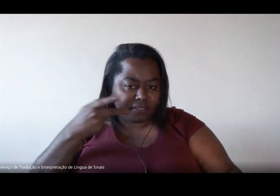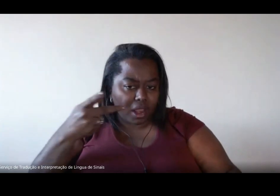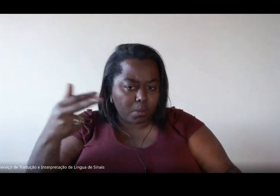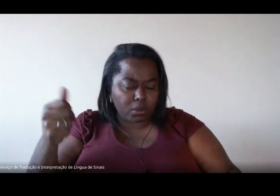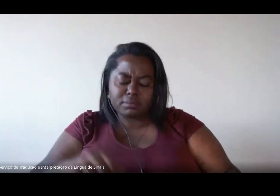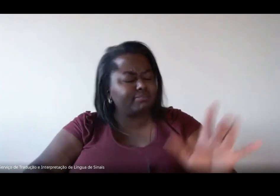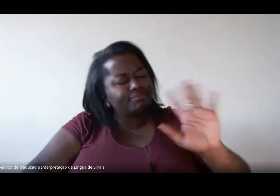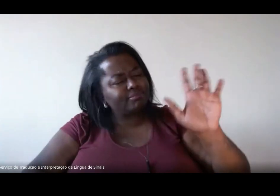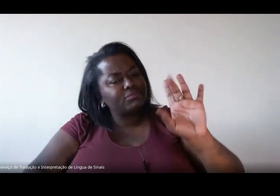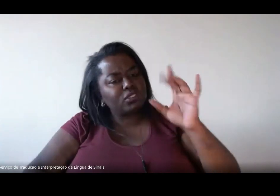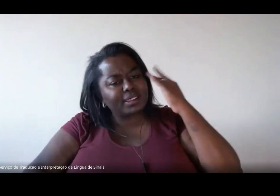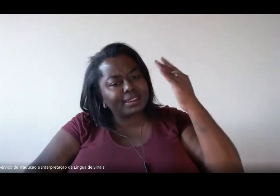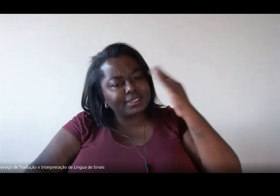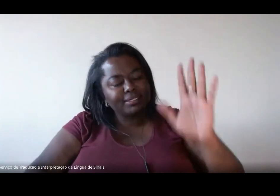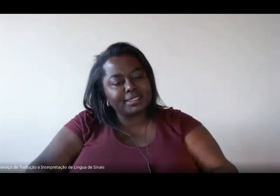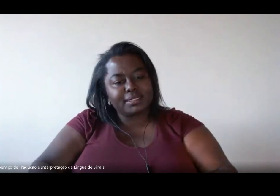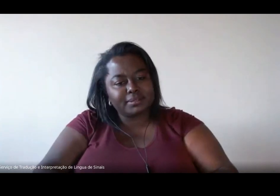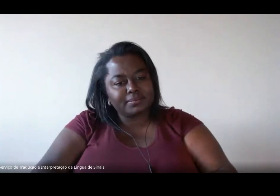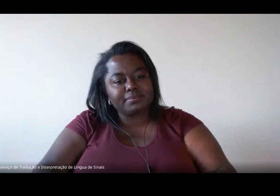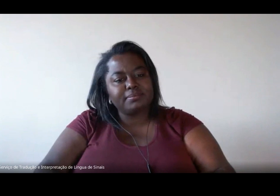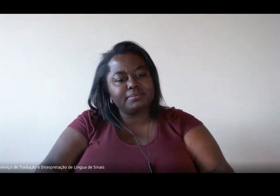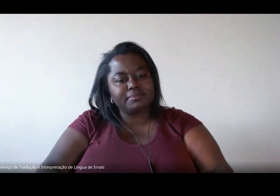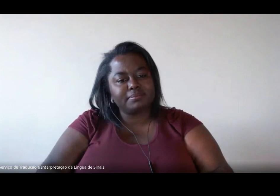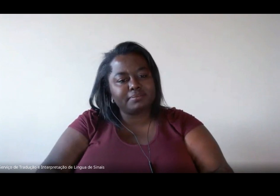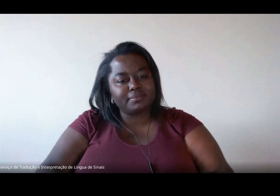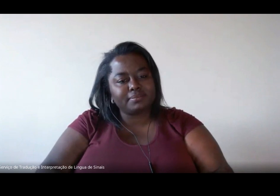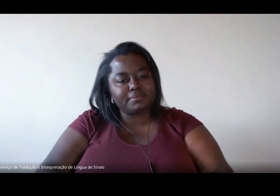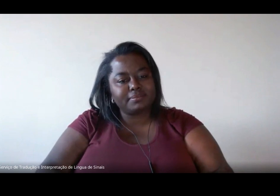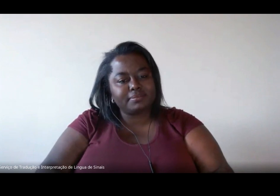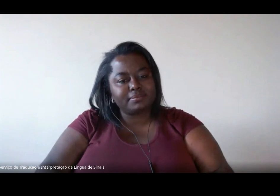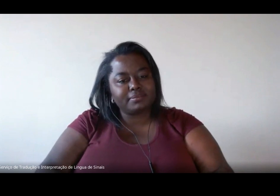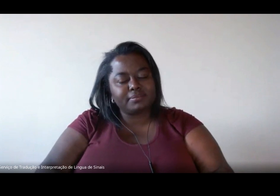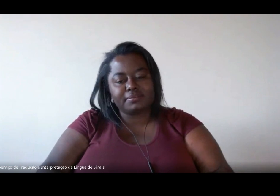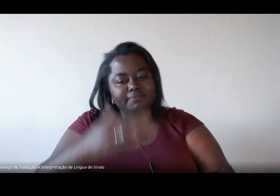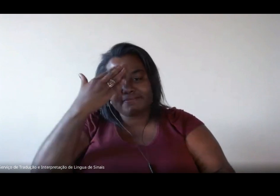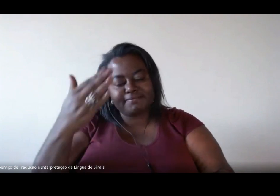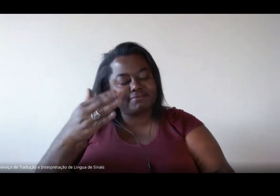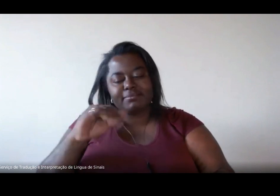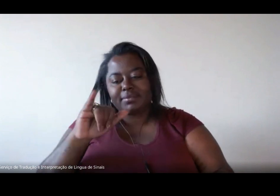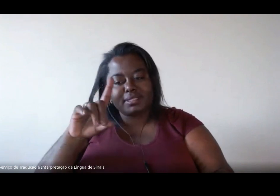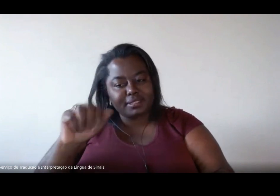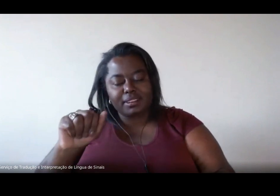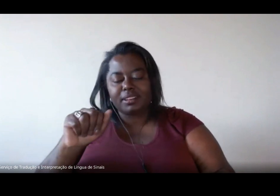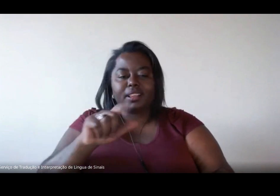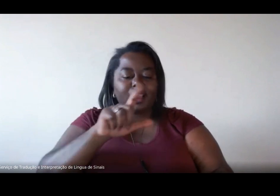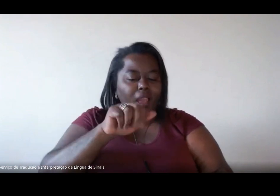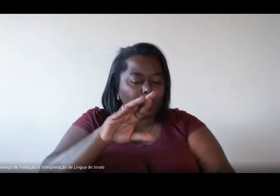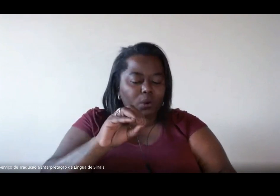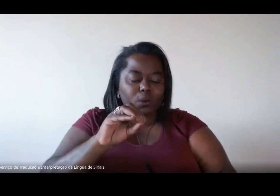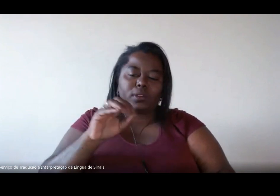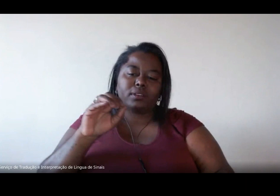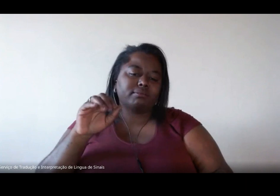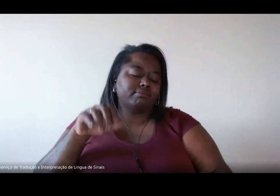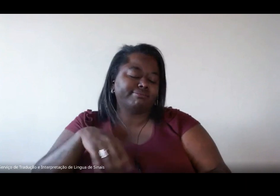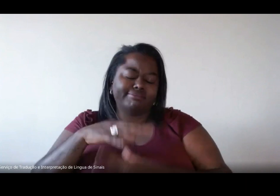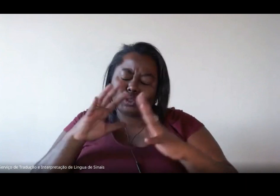aberto para ti. Não, só agradecer muito a Renata, agradecer a Aida, você, Laura,